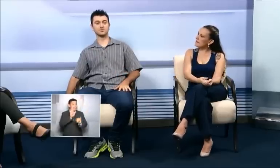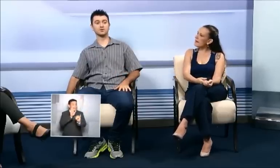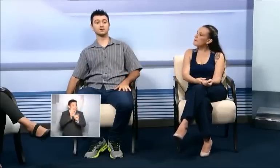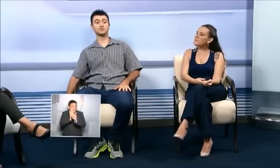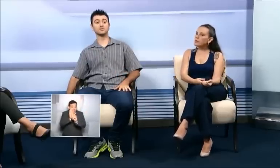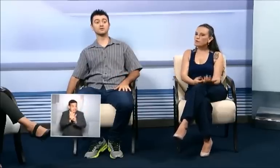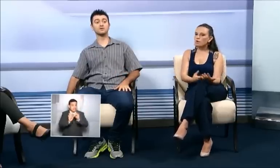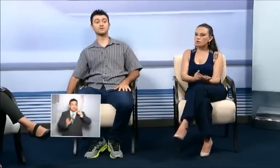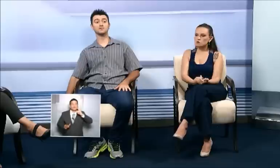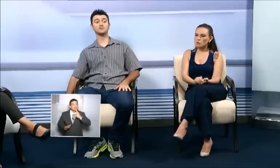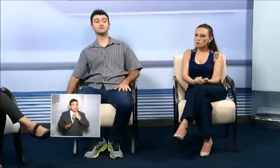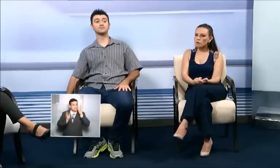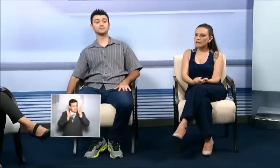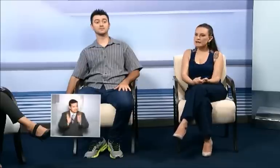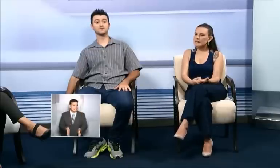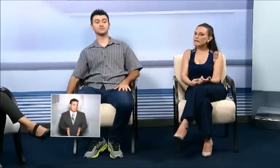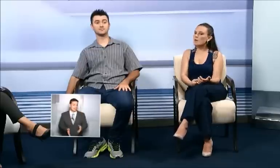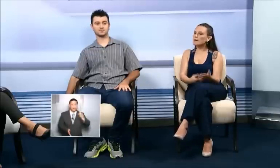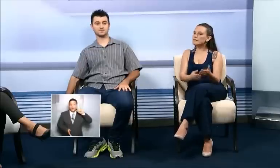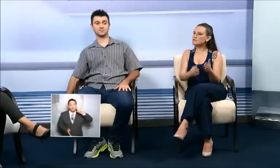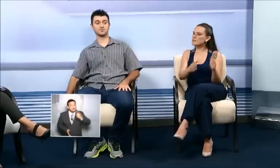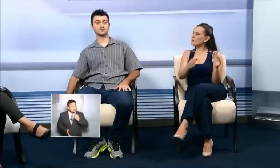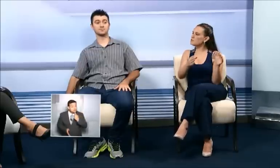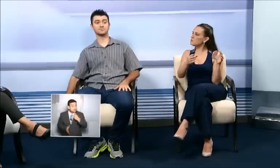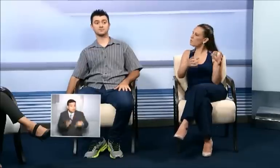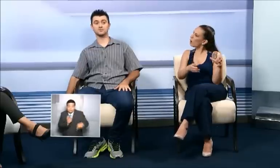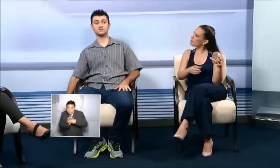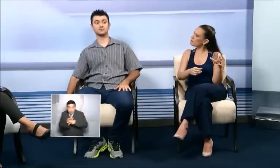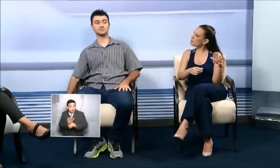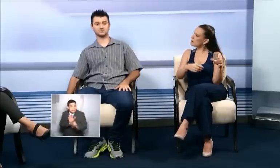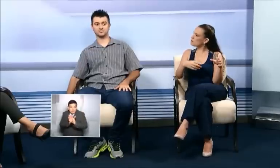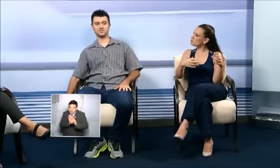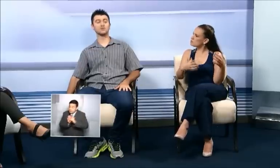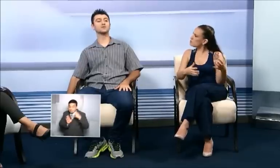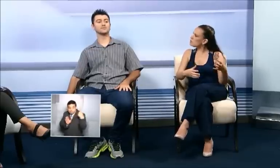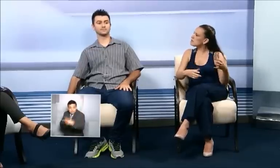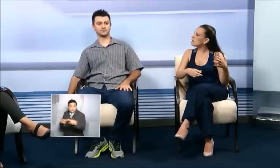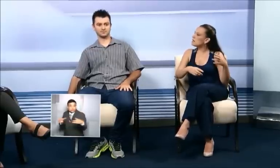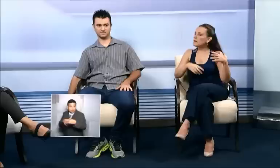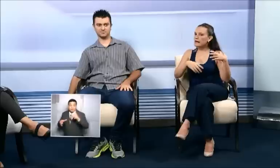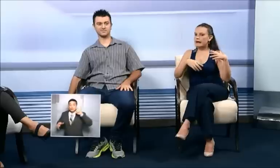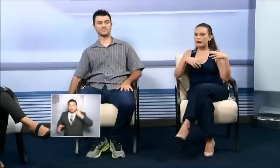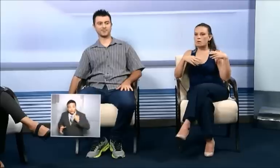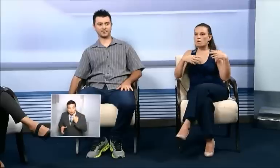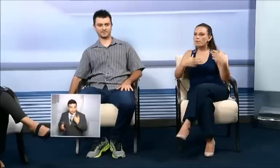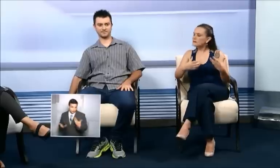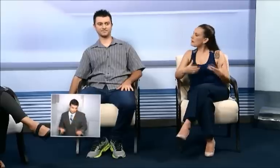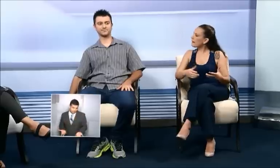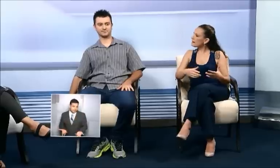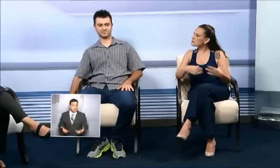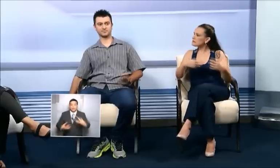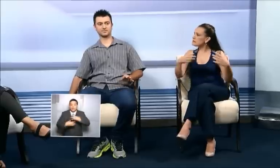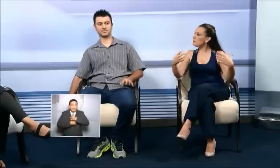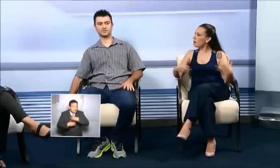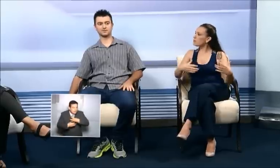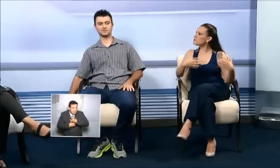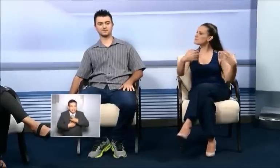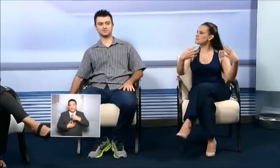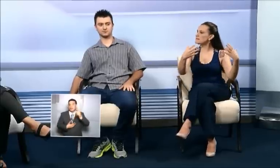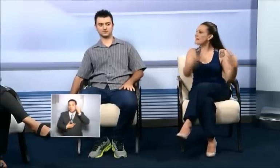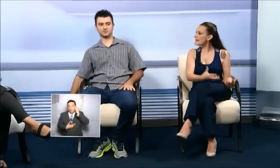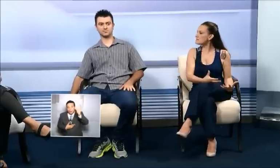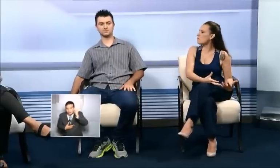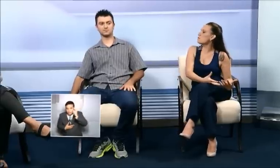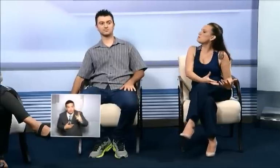surda, né? O surdo ele cria uma identidade própria com uma cultura, com comportamentos que são